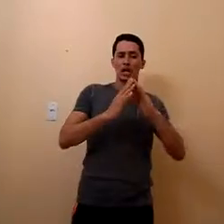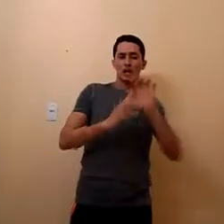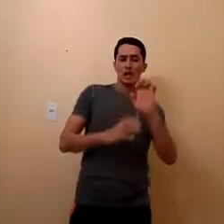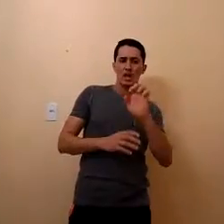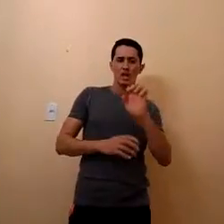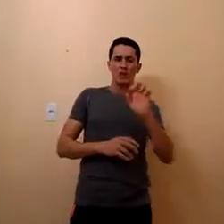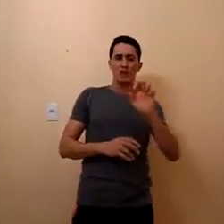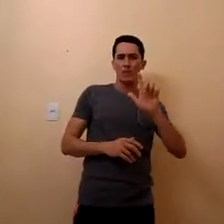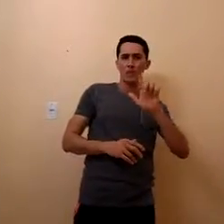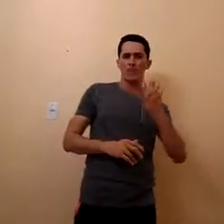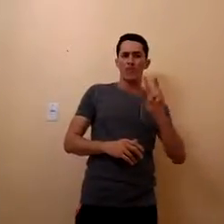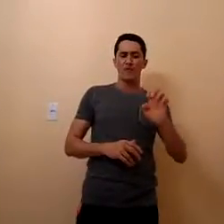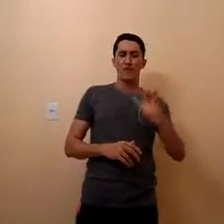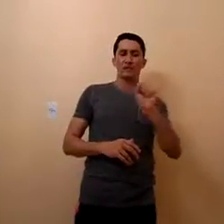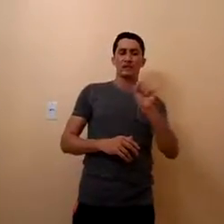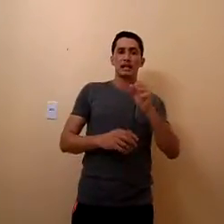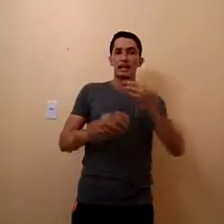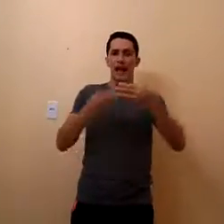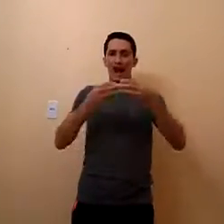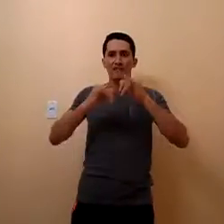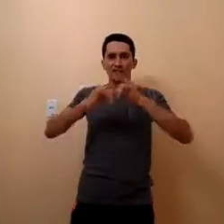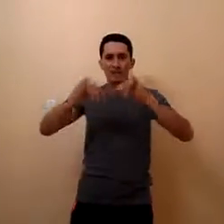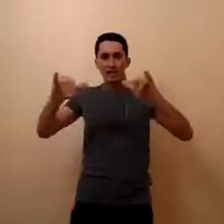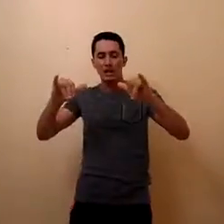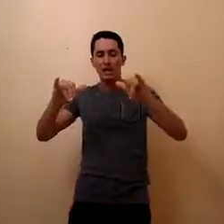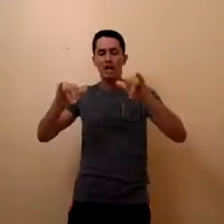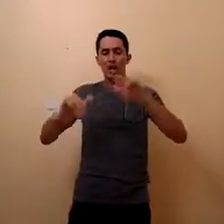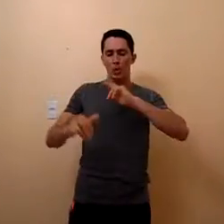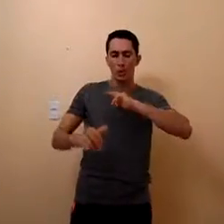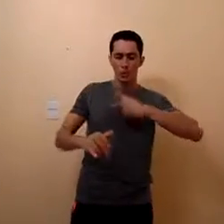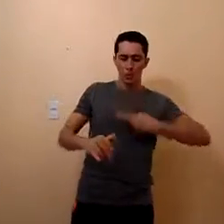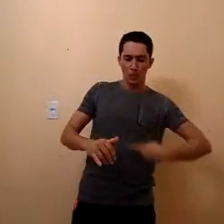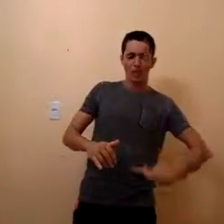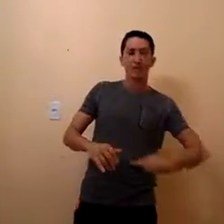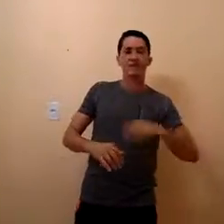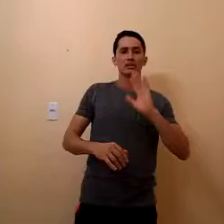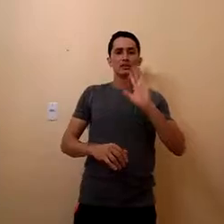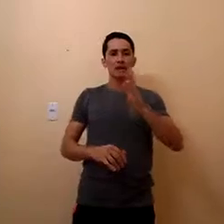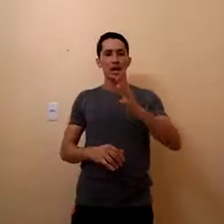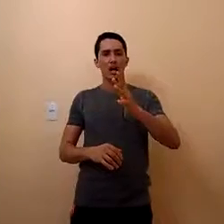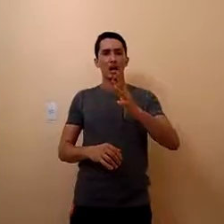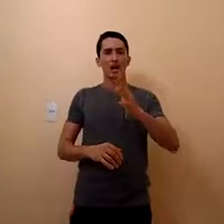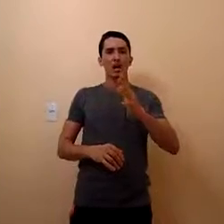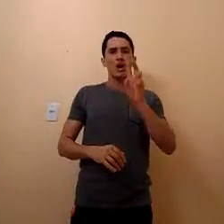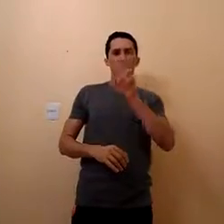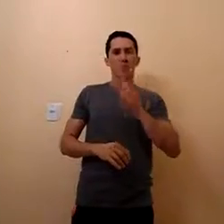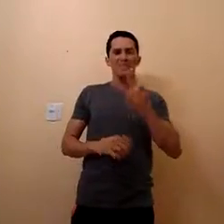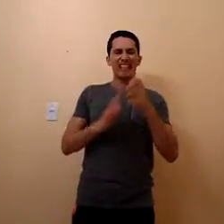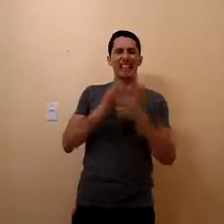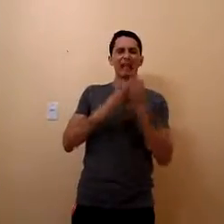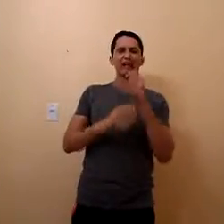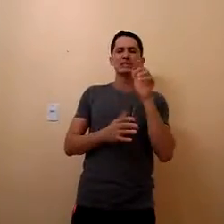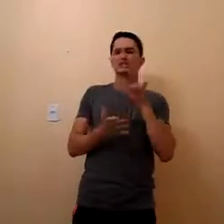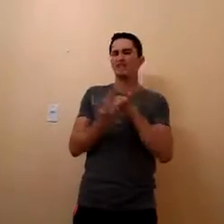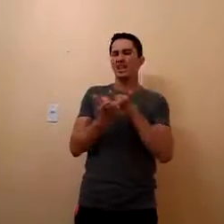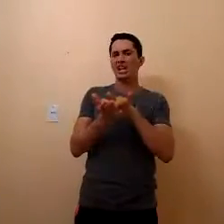dar informações ao Ministério Público sobre um vereador que supostamente usava uma empresa de fachada para prestar serviços à